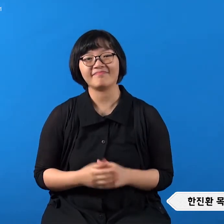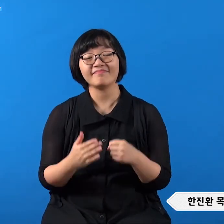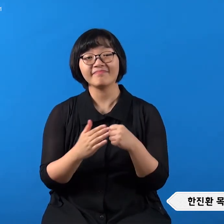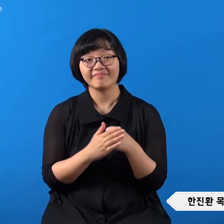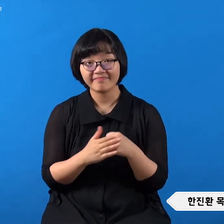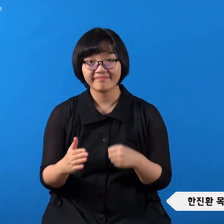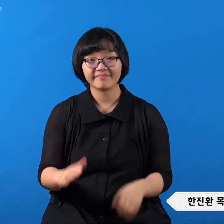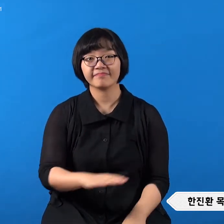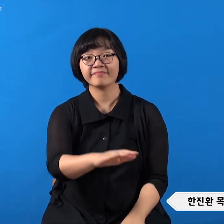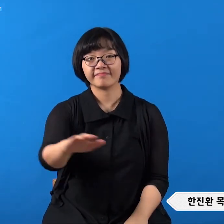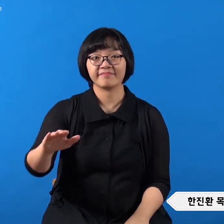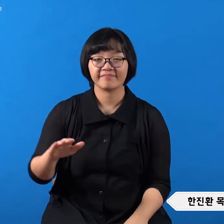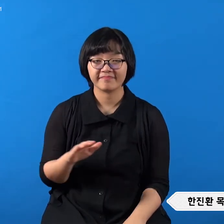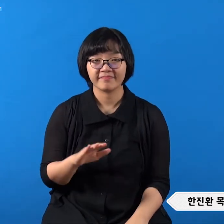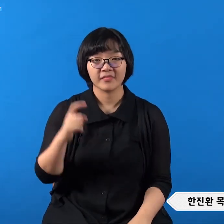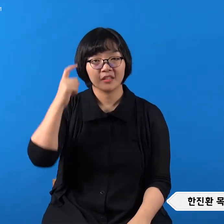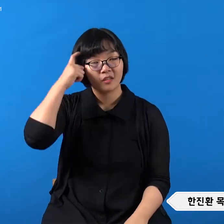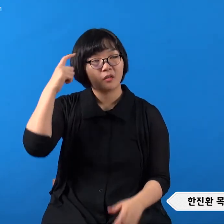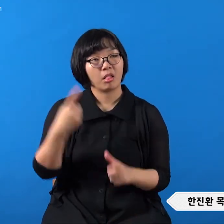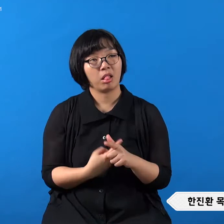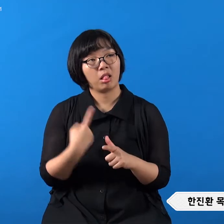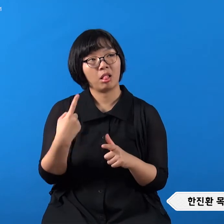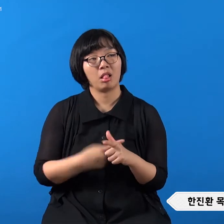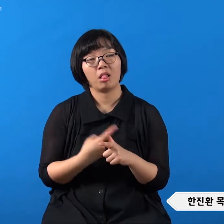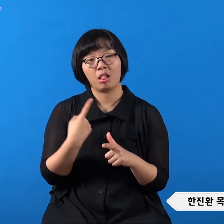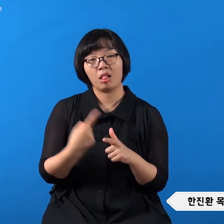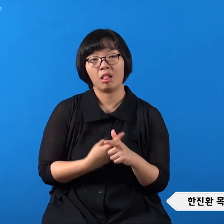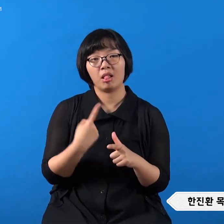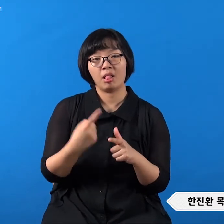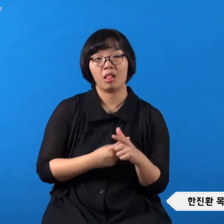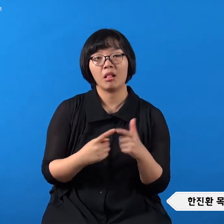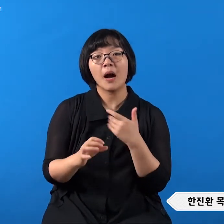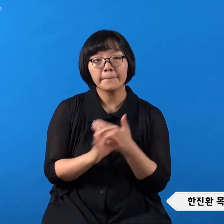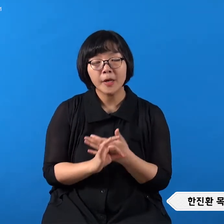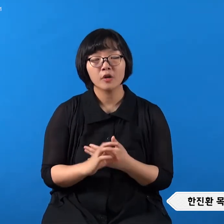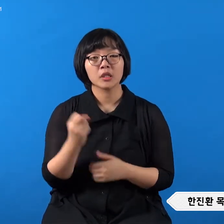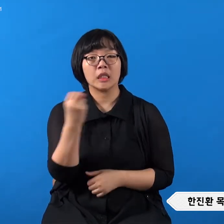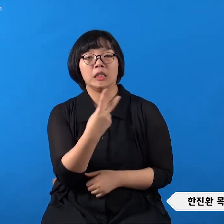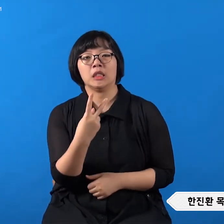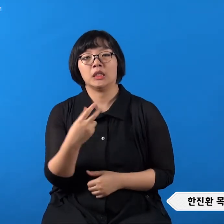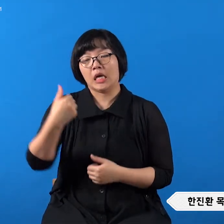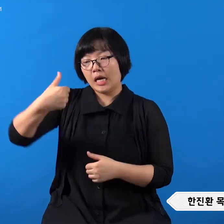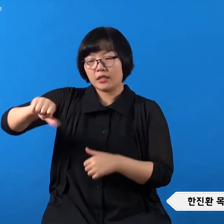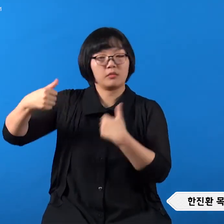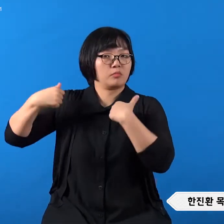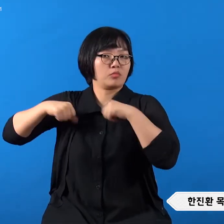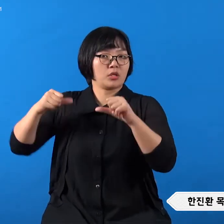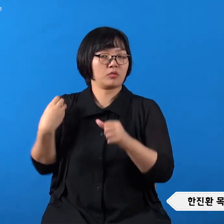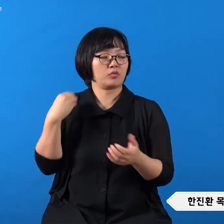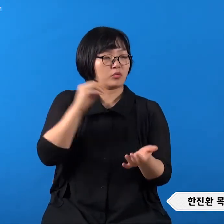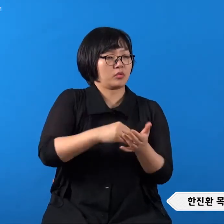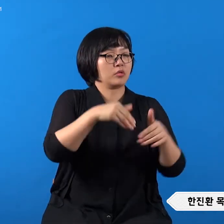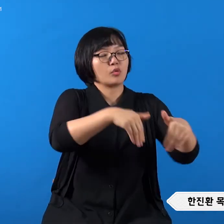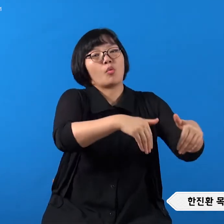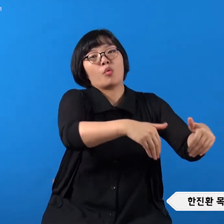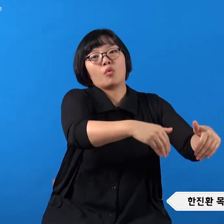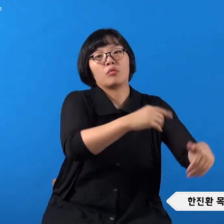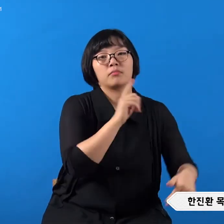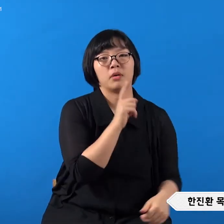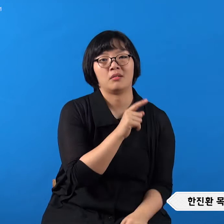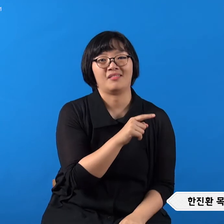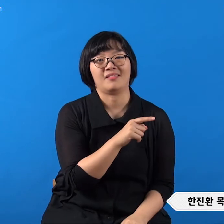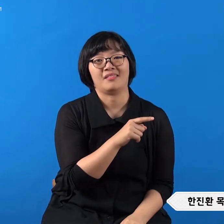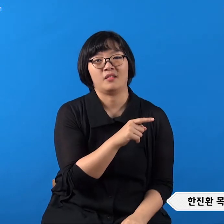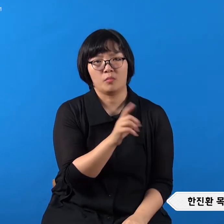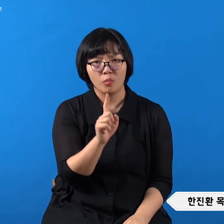그래서 우리도 정신을 차리지 않으면 다시 종의 자리로 돌아가기가 쉽습니다. 자꾸